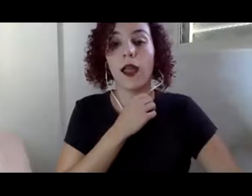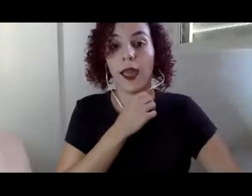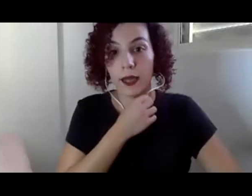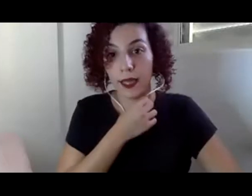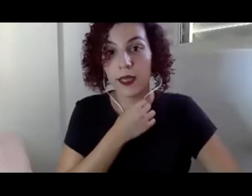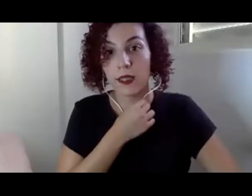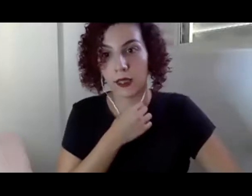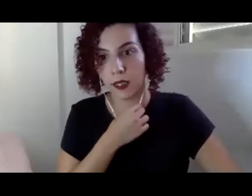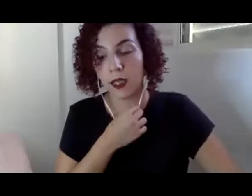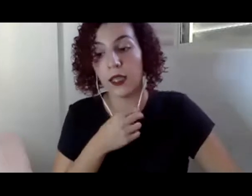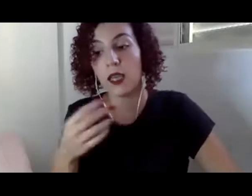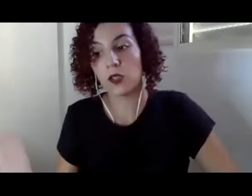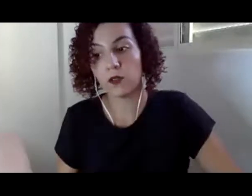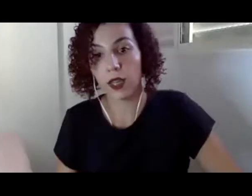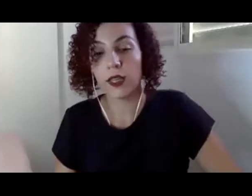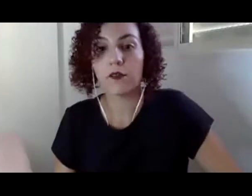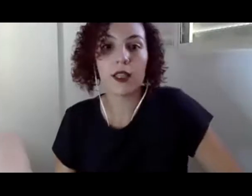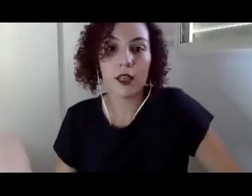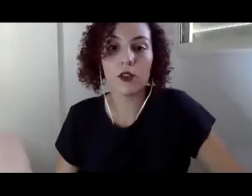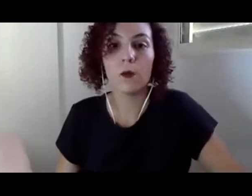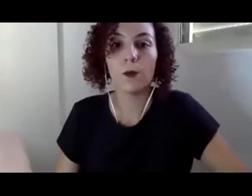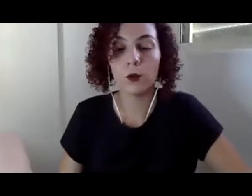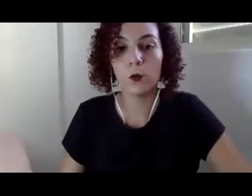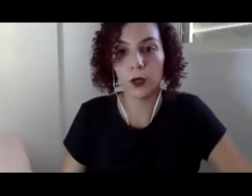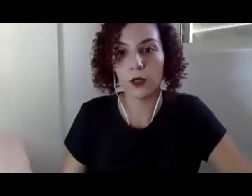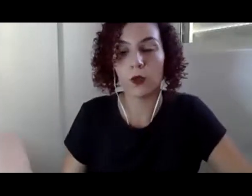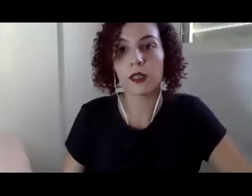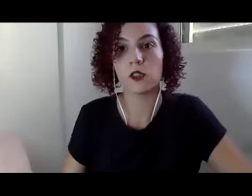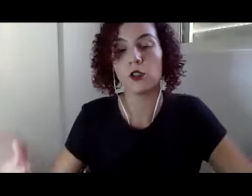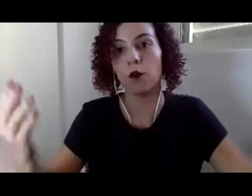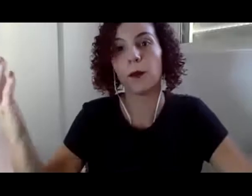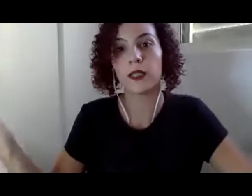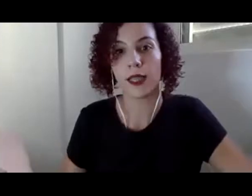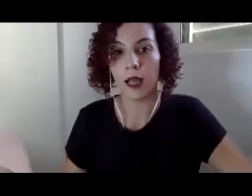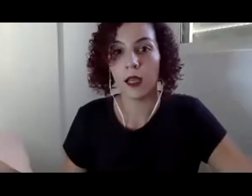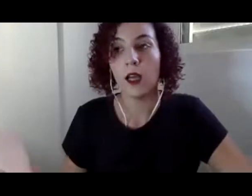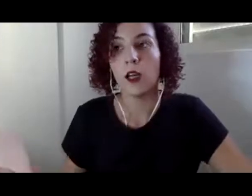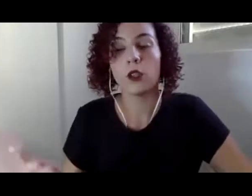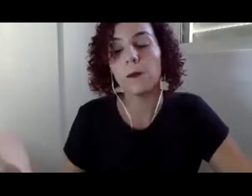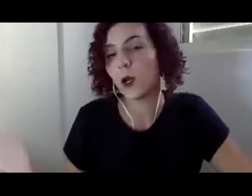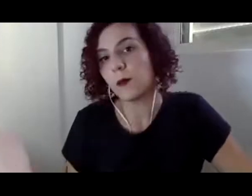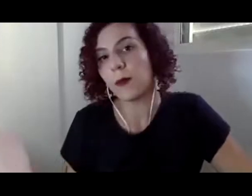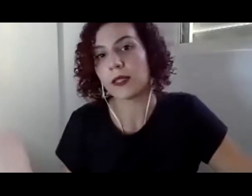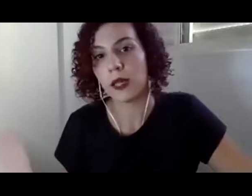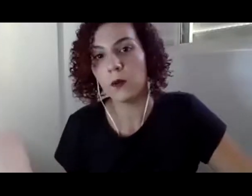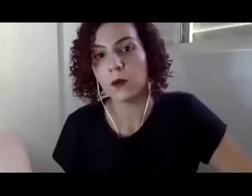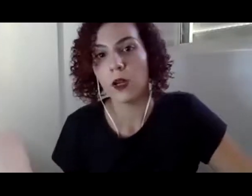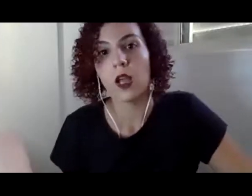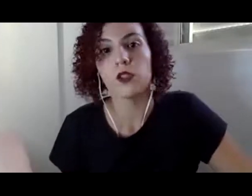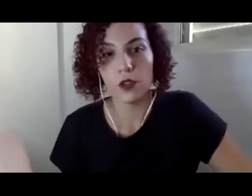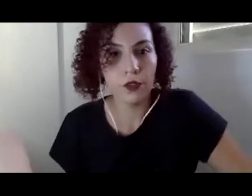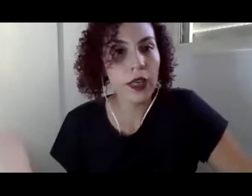então é lei sim. E a gente vê que, na verdade, não é muito cumprido, né? Se a gente for pensar, toda